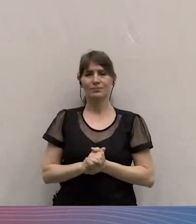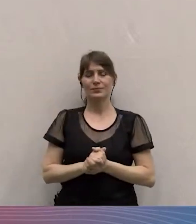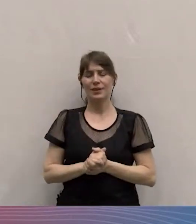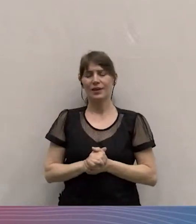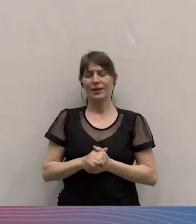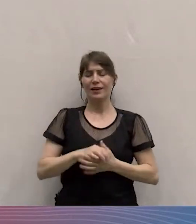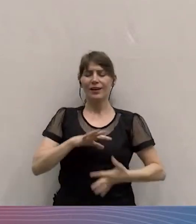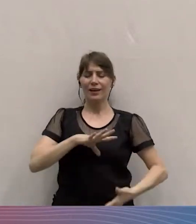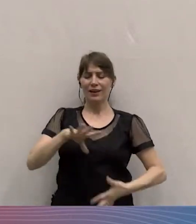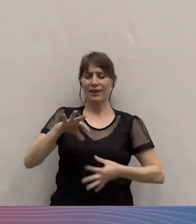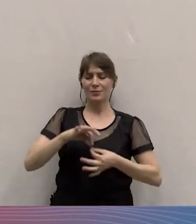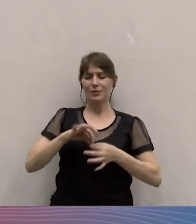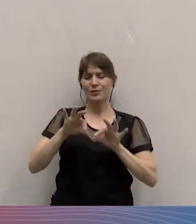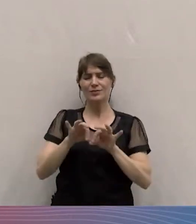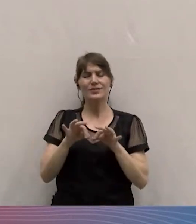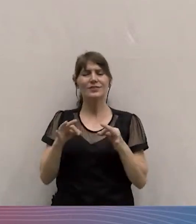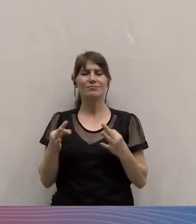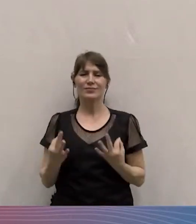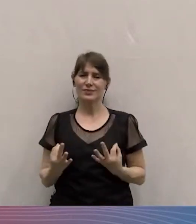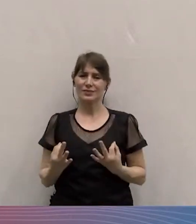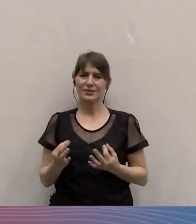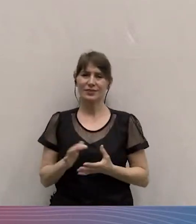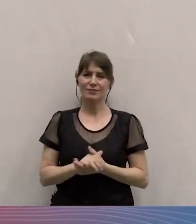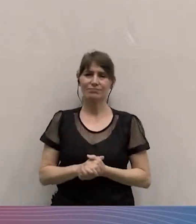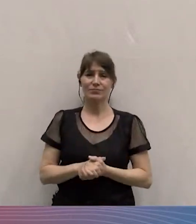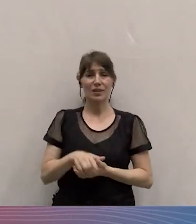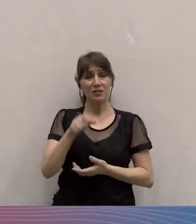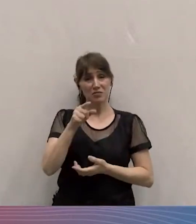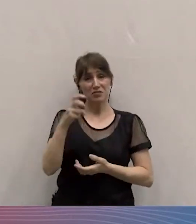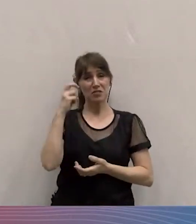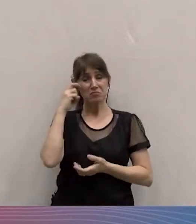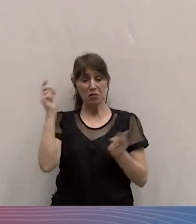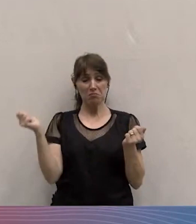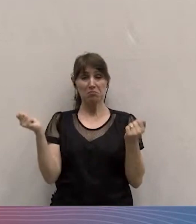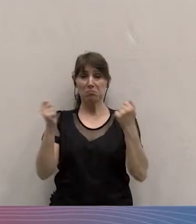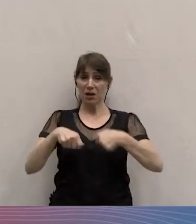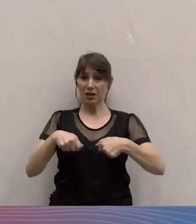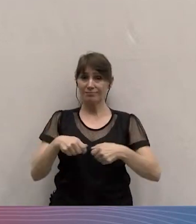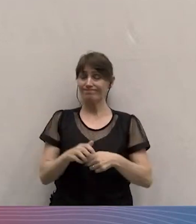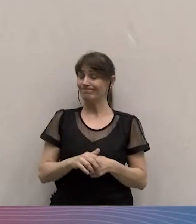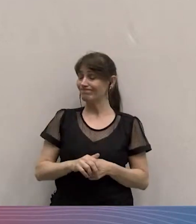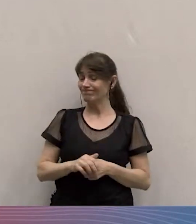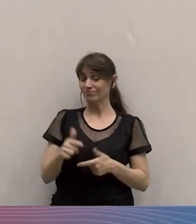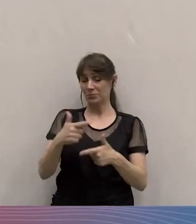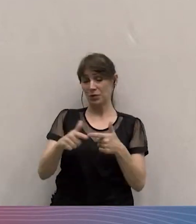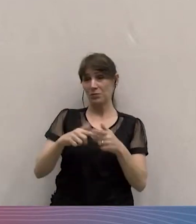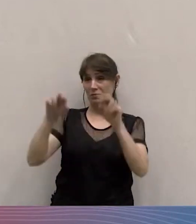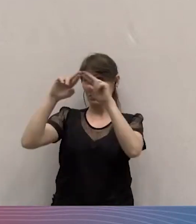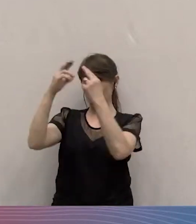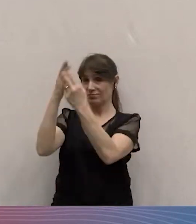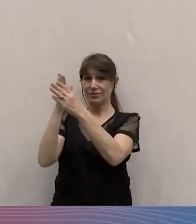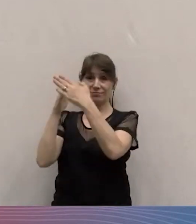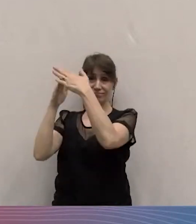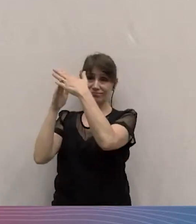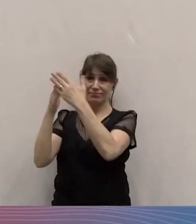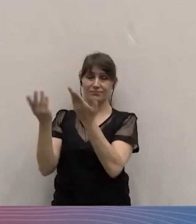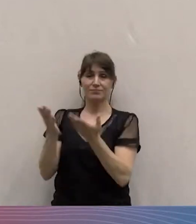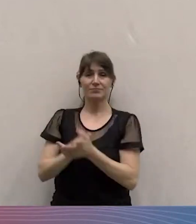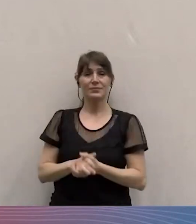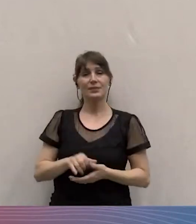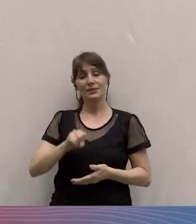em espírito. Se você se acha muito capaz, o reino do céu não é para você. Por isso